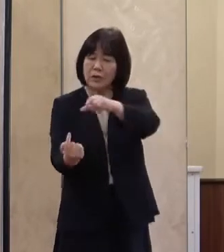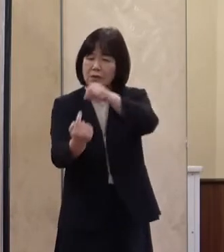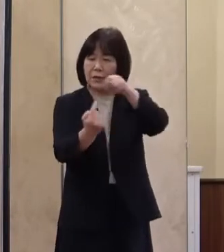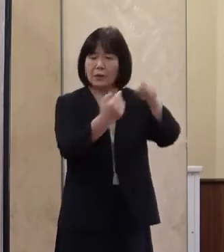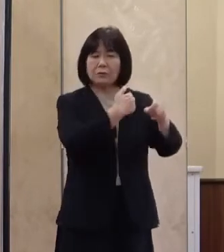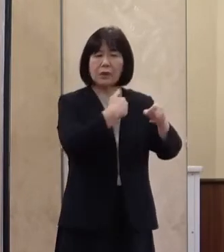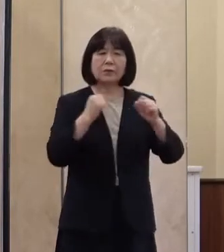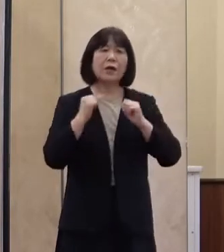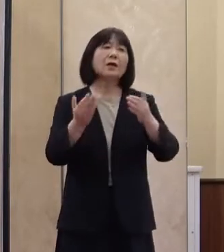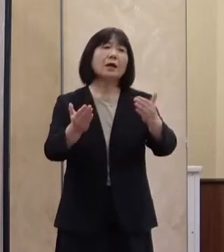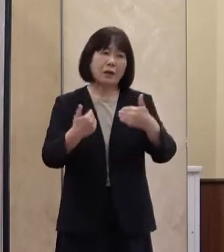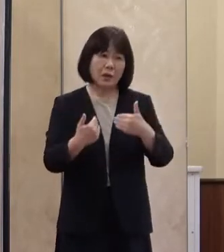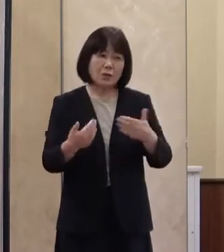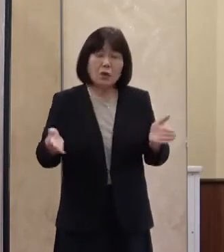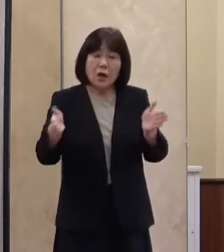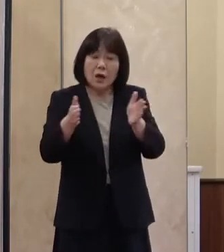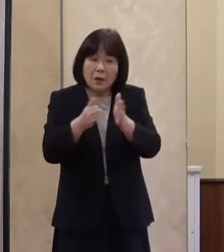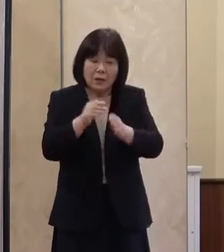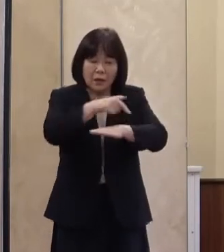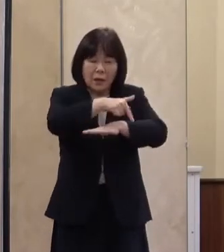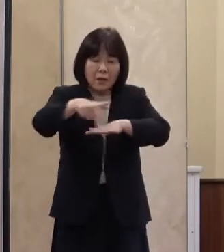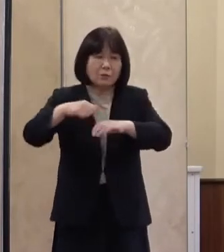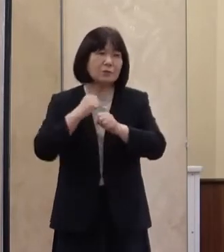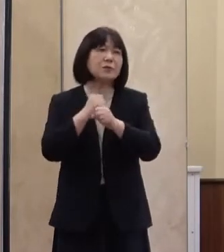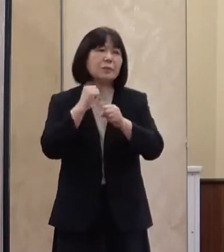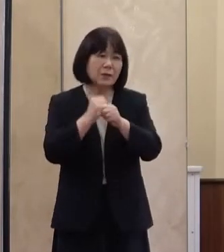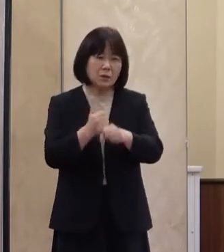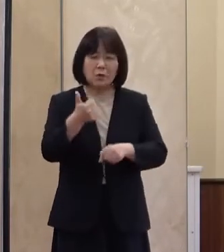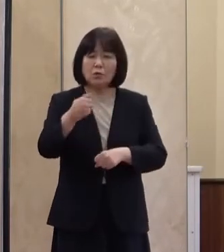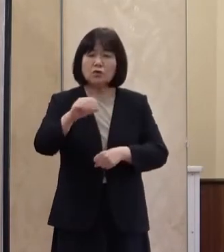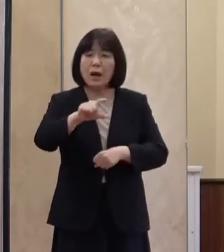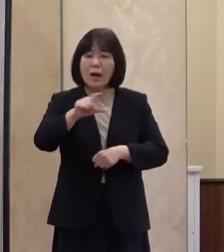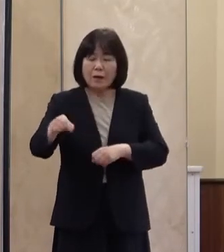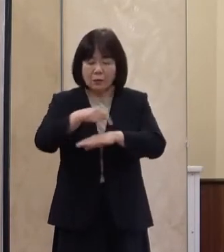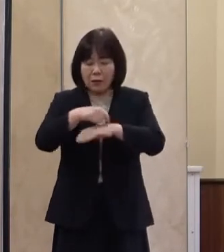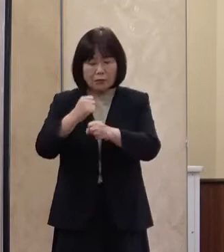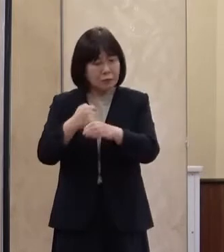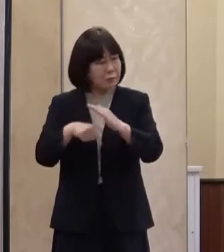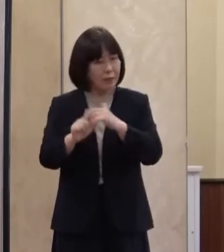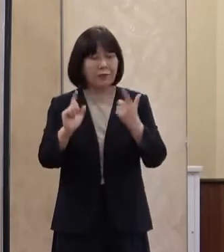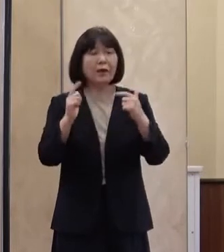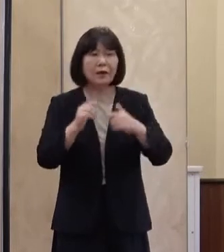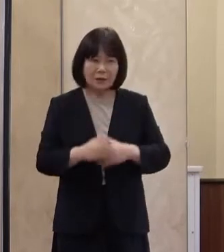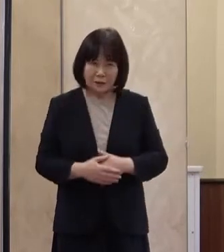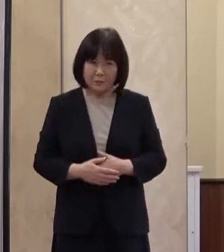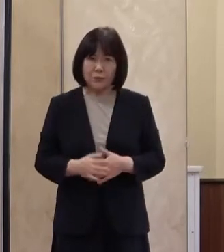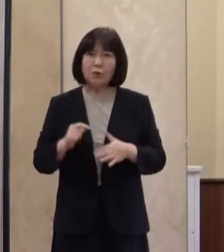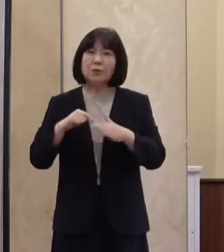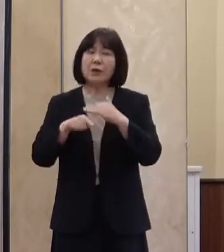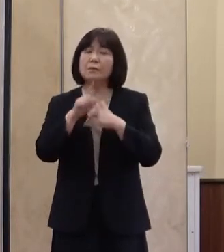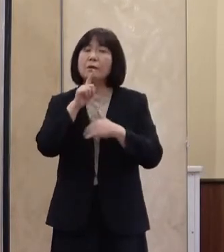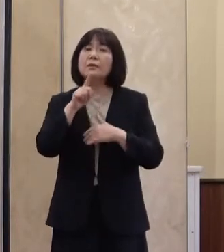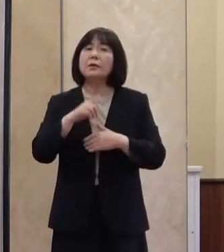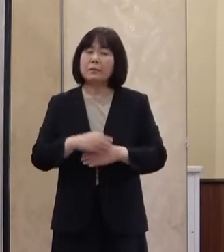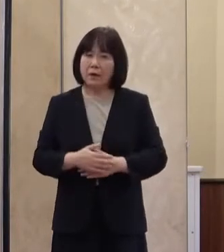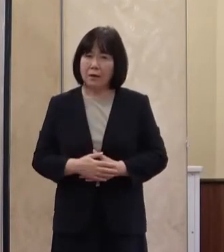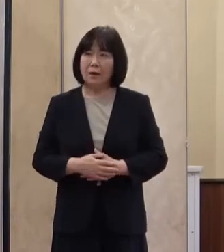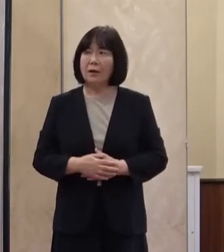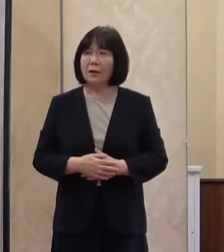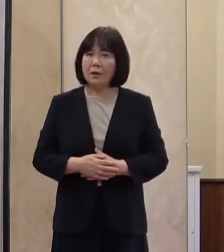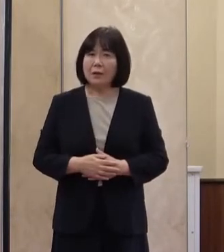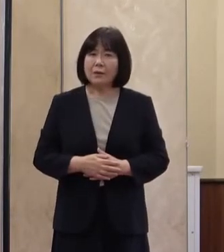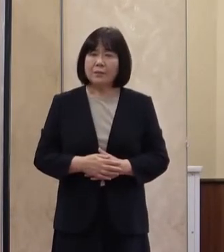らないと、それでパッケージでプランを作っていきますので、50万円だけのプランを作るわけじゃありませんので、まあ、そういった意味では、やっぱりこの、